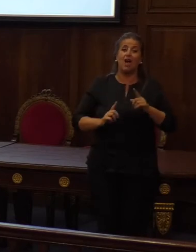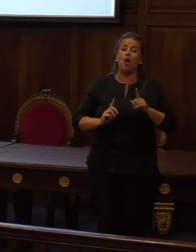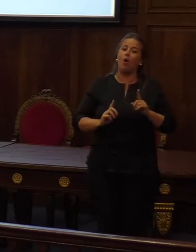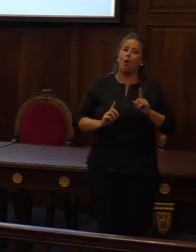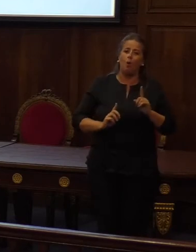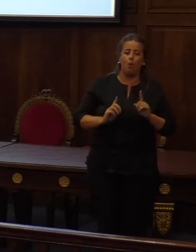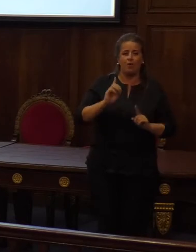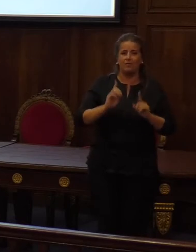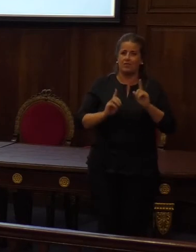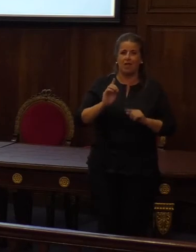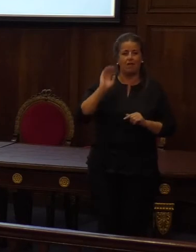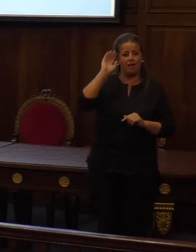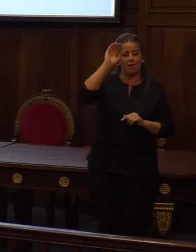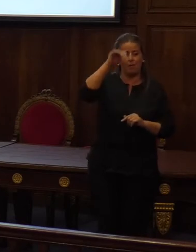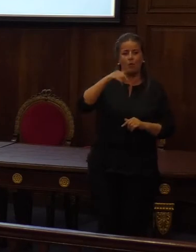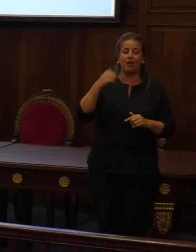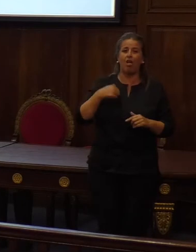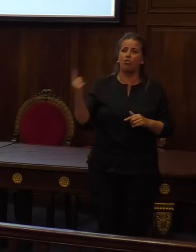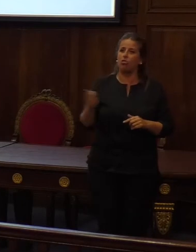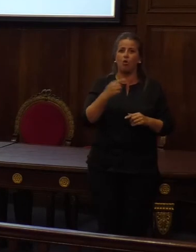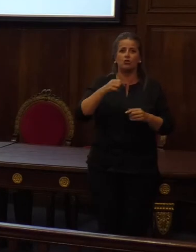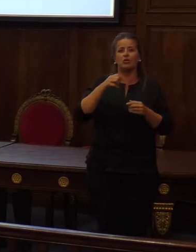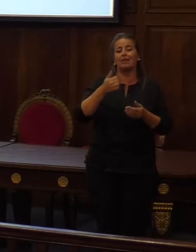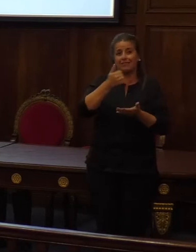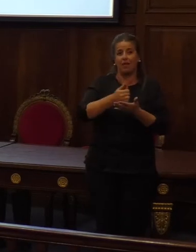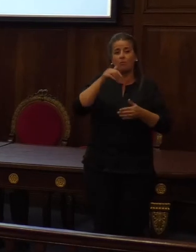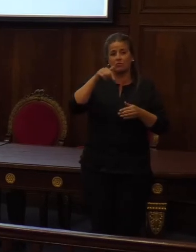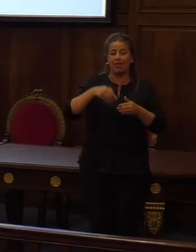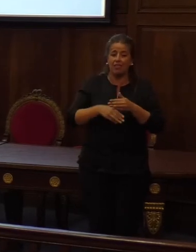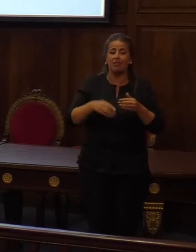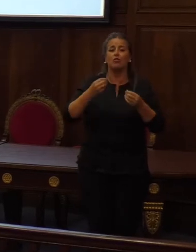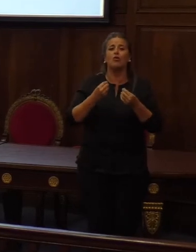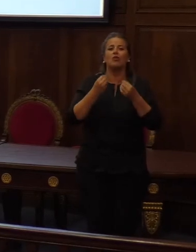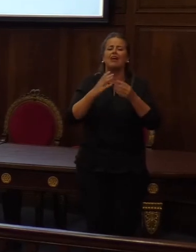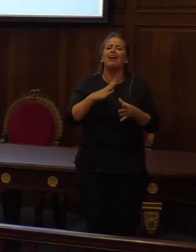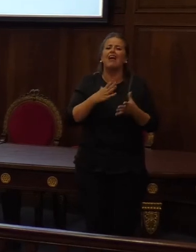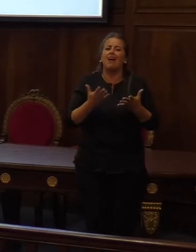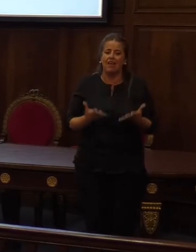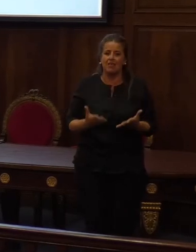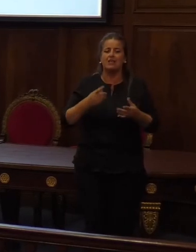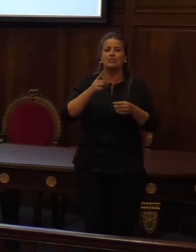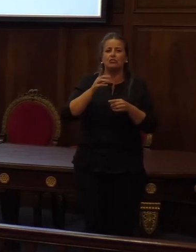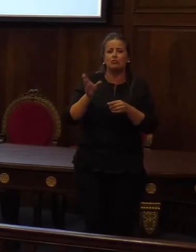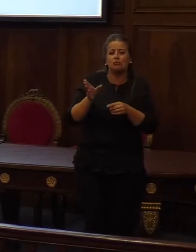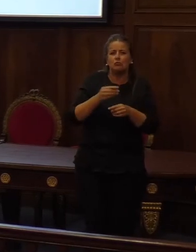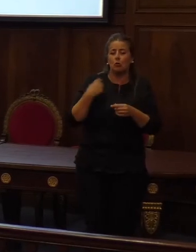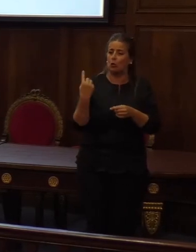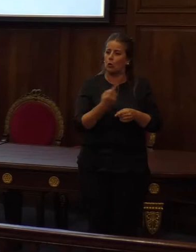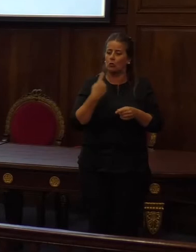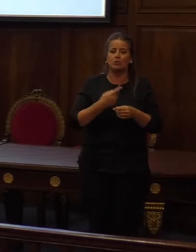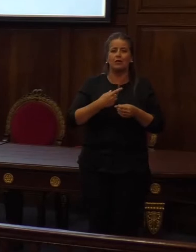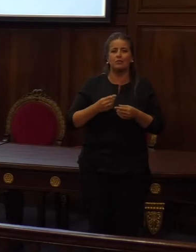cual pertenecemos tiene esa misión, tiene esa consigna y para nosotros es un motivo